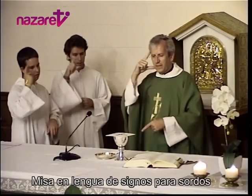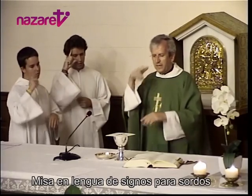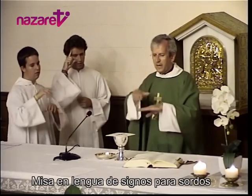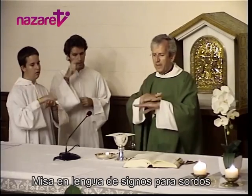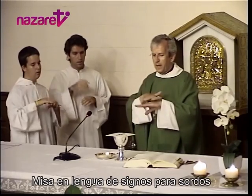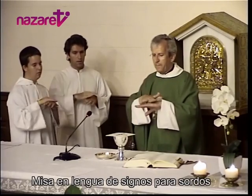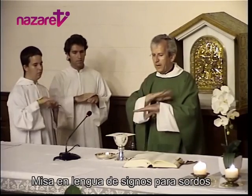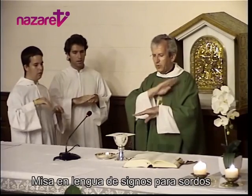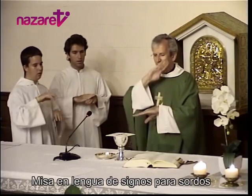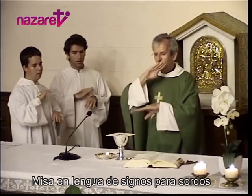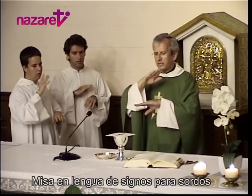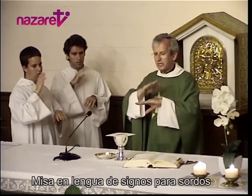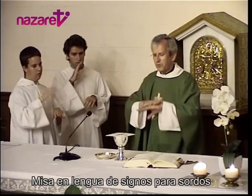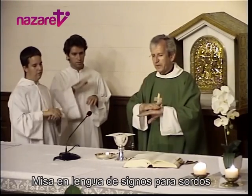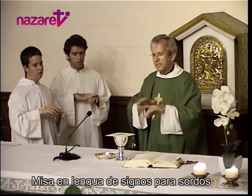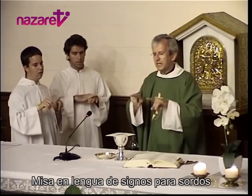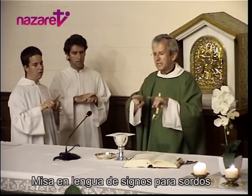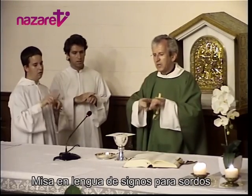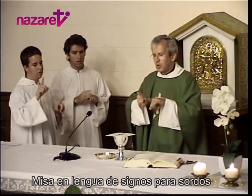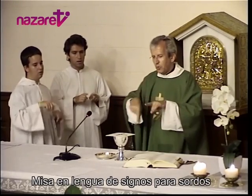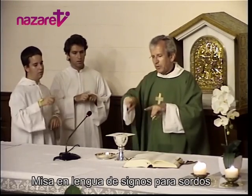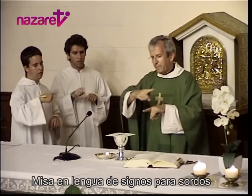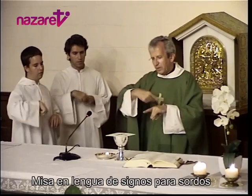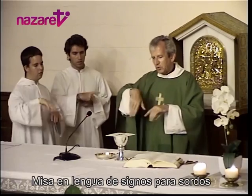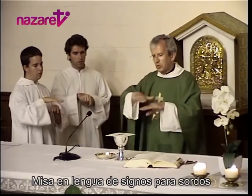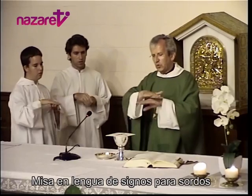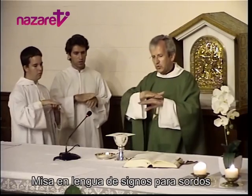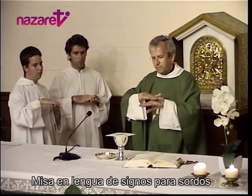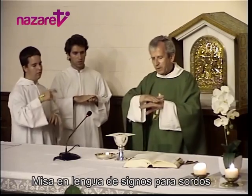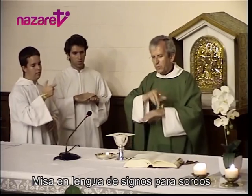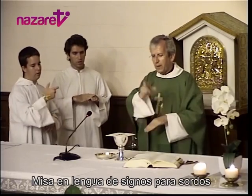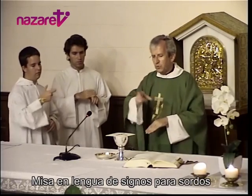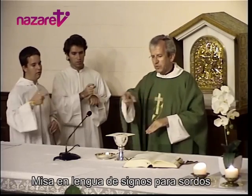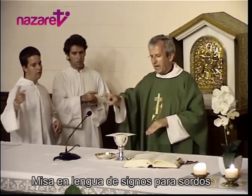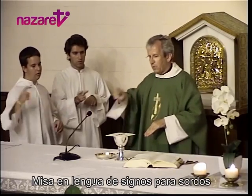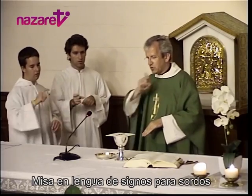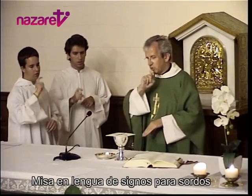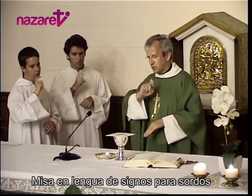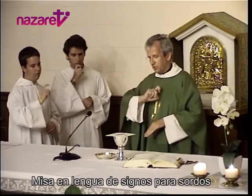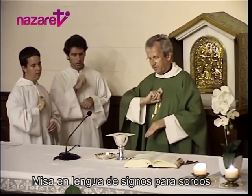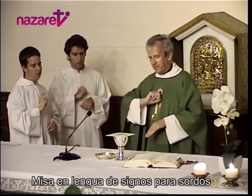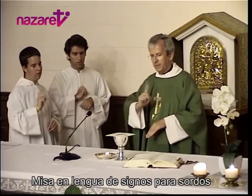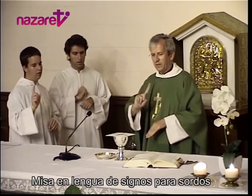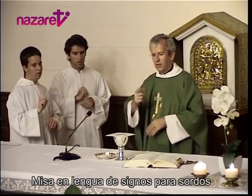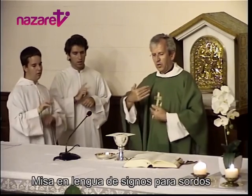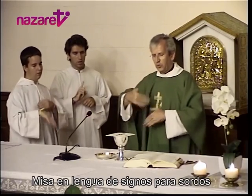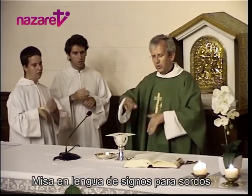día. Perdona nuestras ofensas, como también nosotros perdonamos a los que nos ofenden. No nos